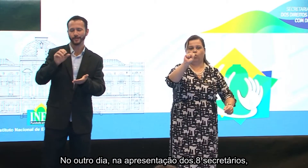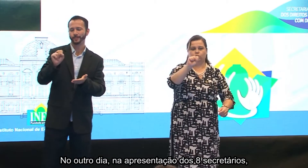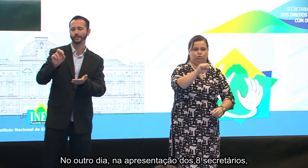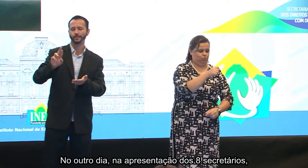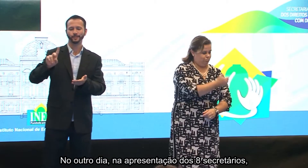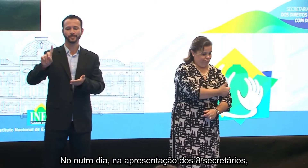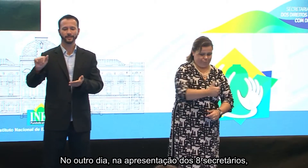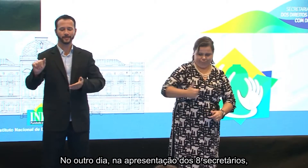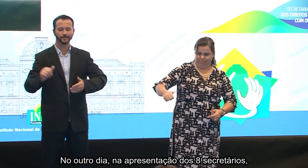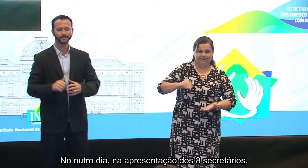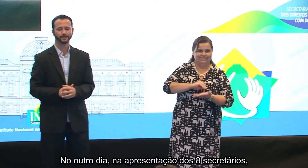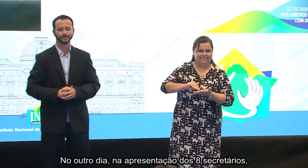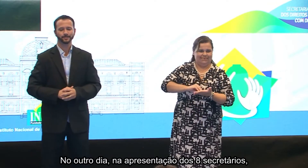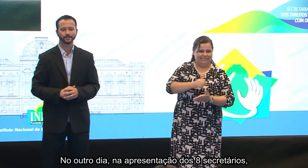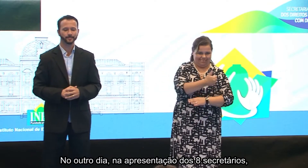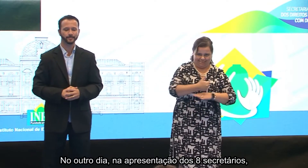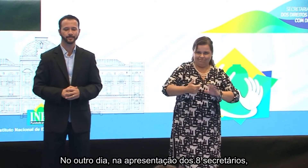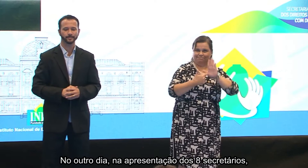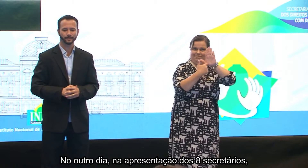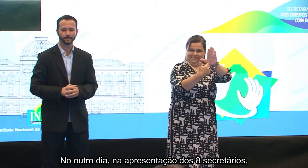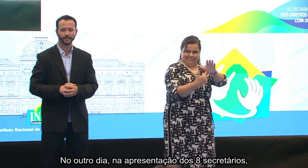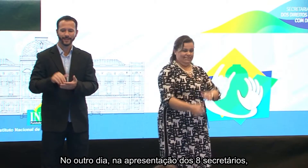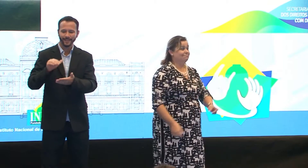na apresentação dos 8 secretários,